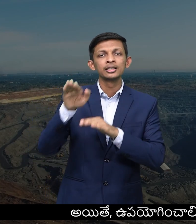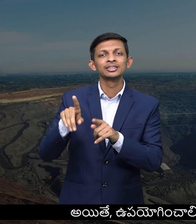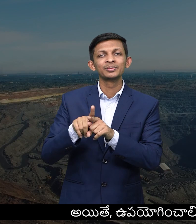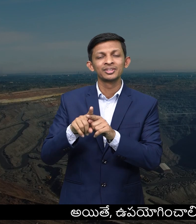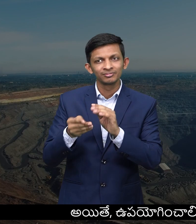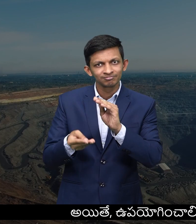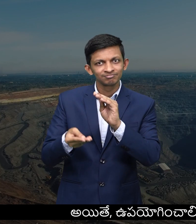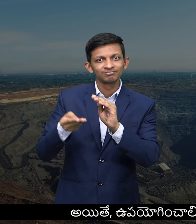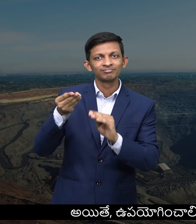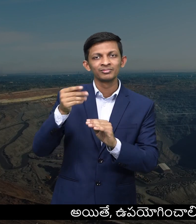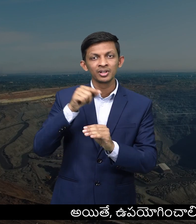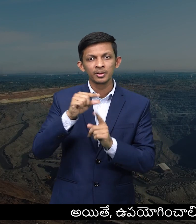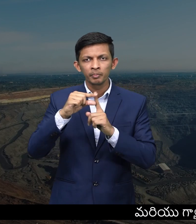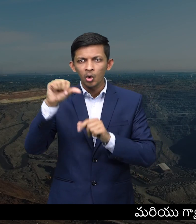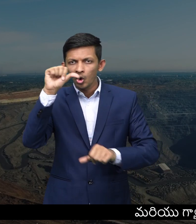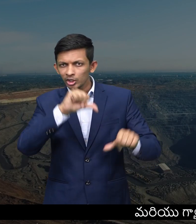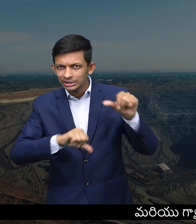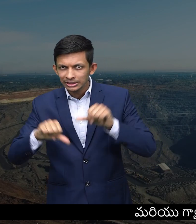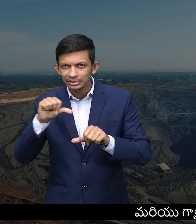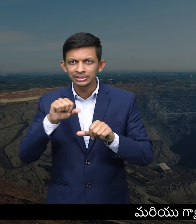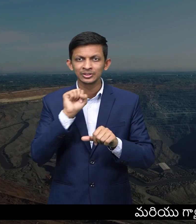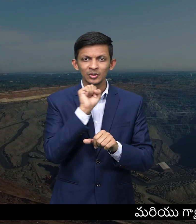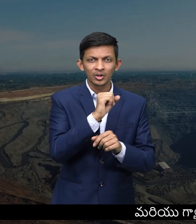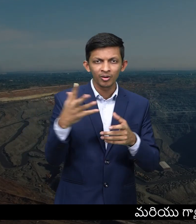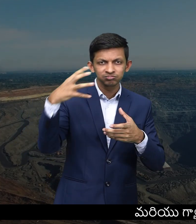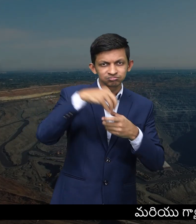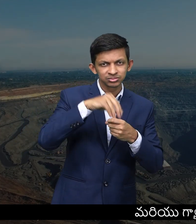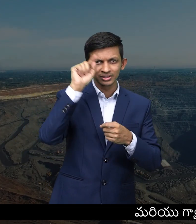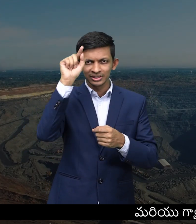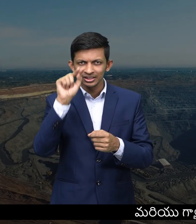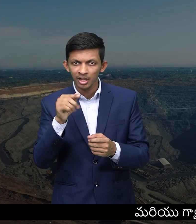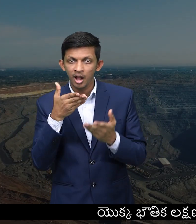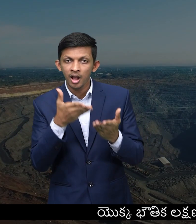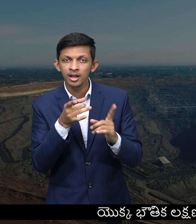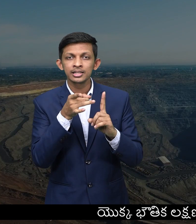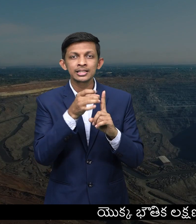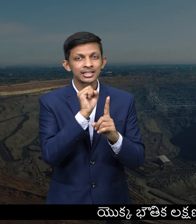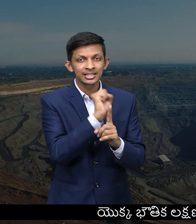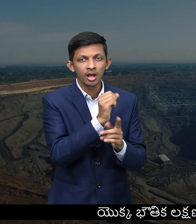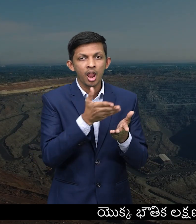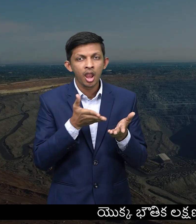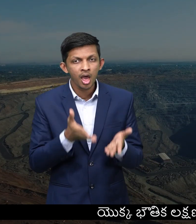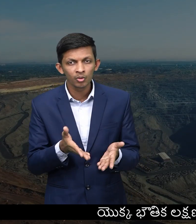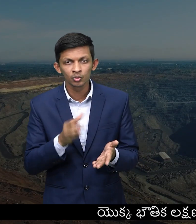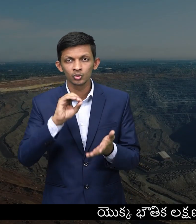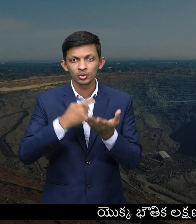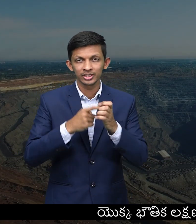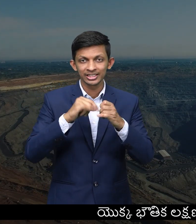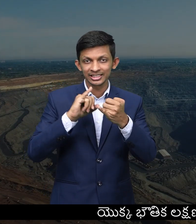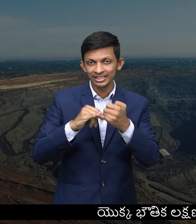ఖచ్చితమైన మార్గం ఖనిజాలు మరియు గ్యాంగ్యూలో ఉన్న లోహం యొక్క భౌతిక